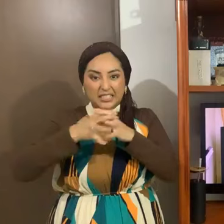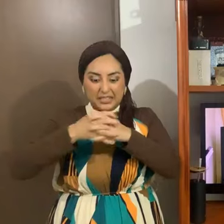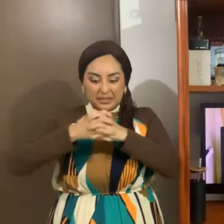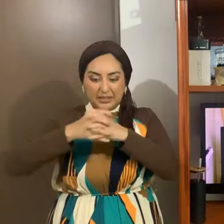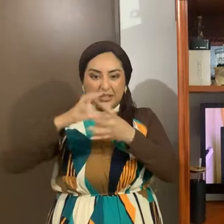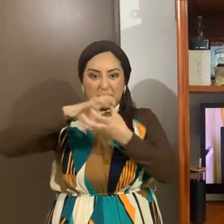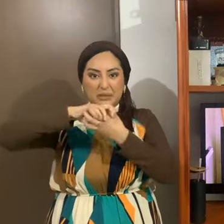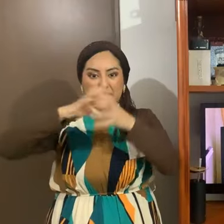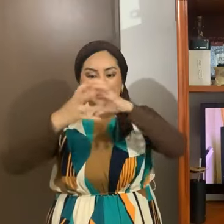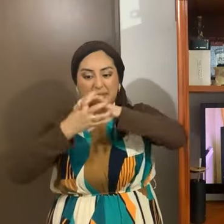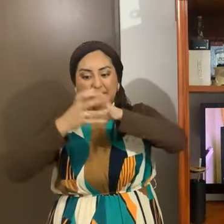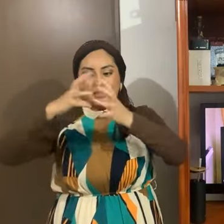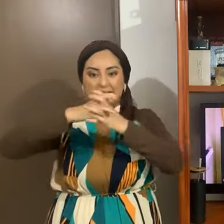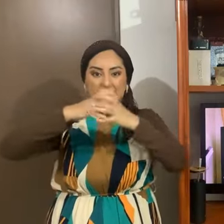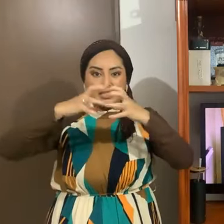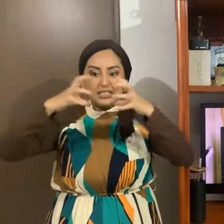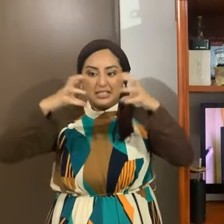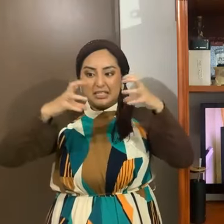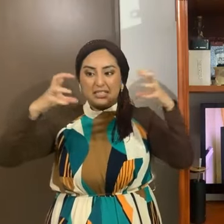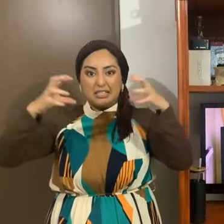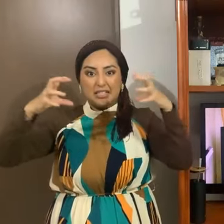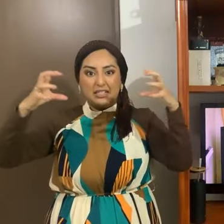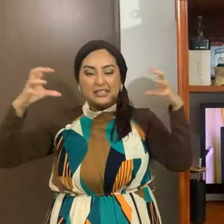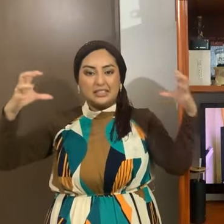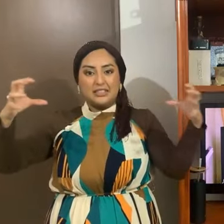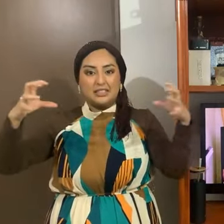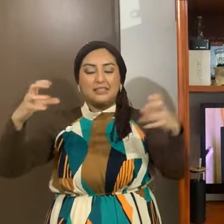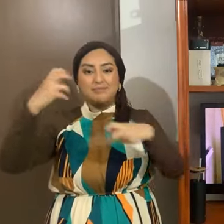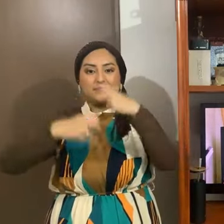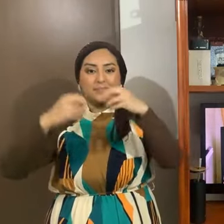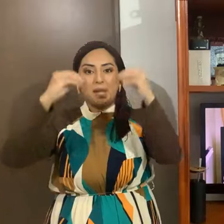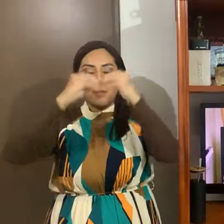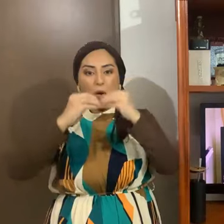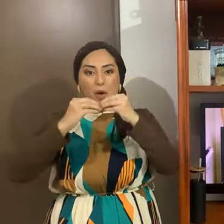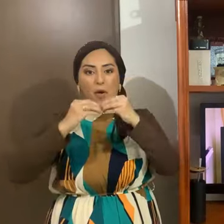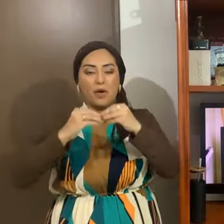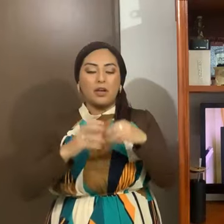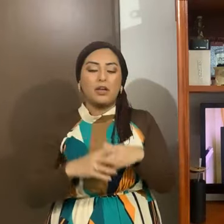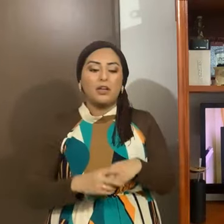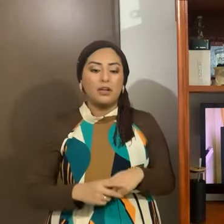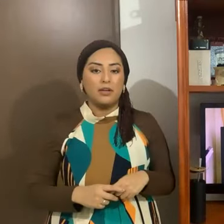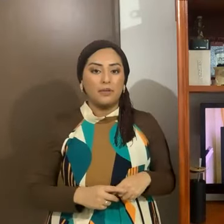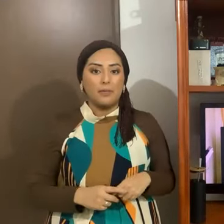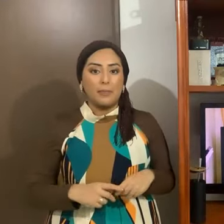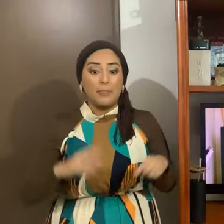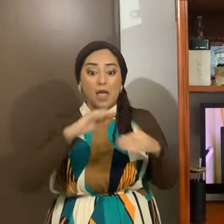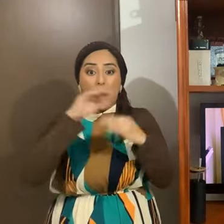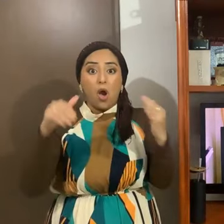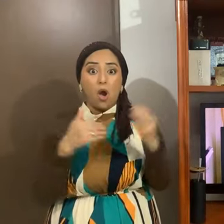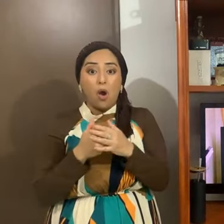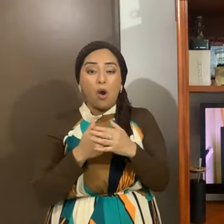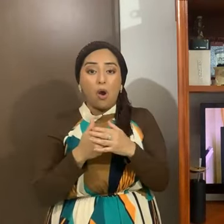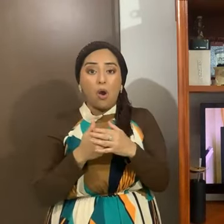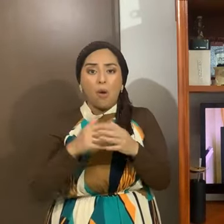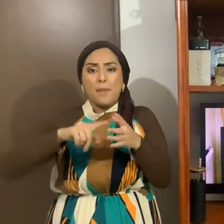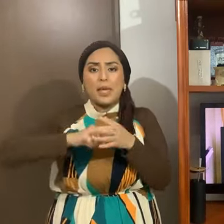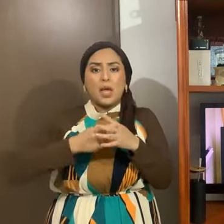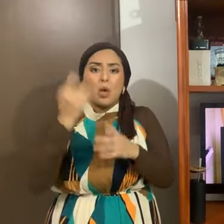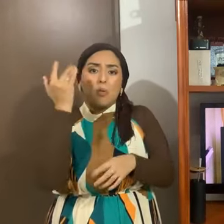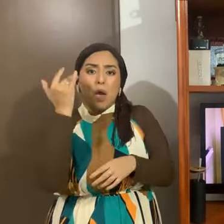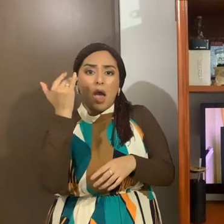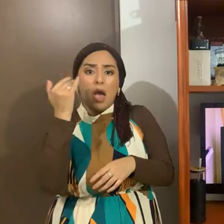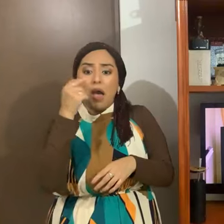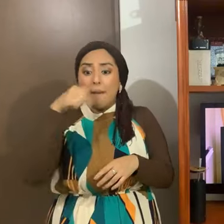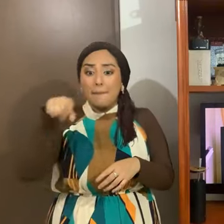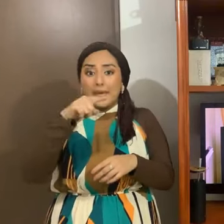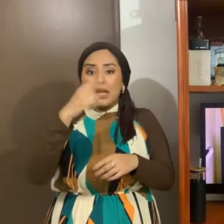haciéndose como un nudo más grande y no puedo esto y no puedo el otro y por lo tanto no puedo aquello. Y todo empezó